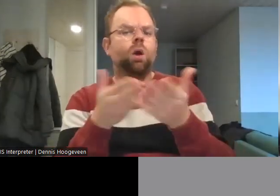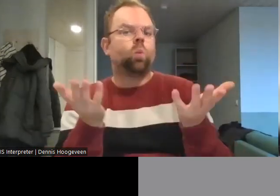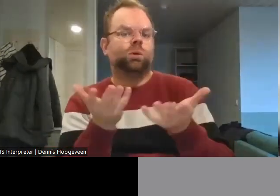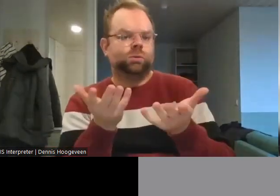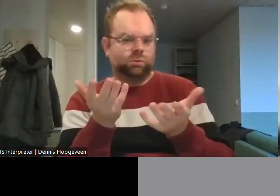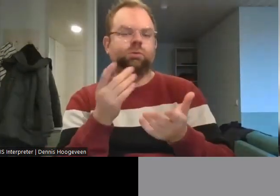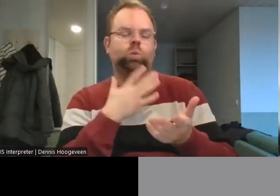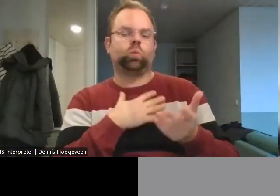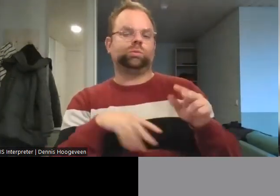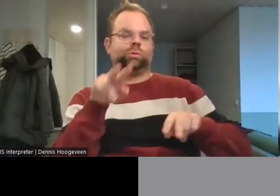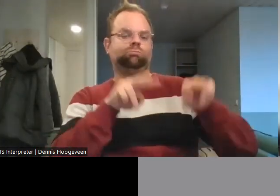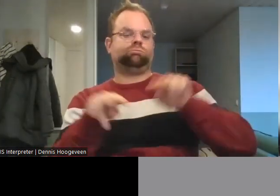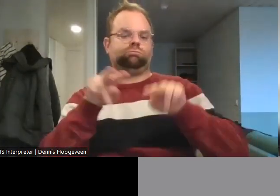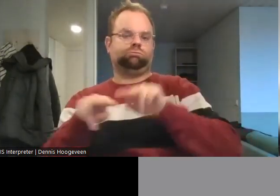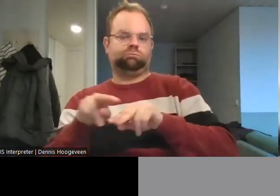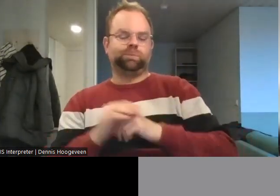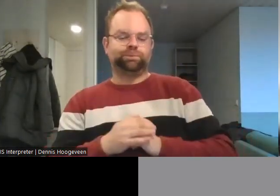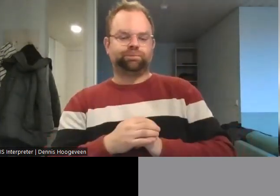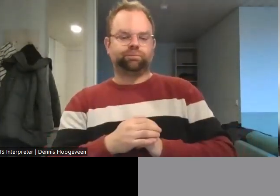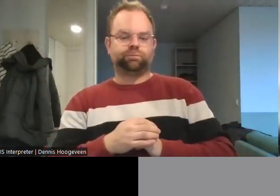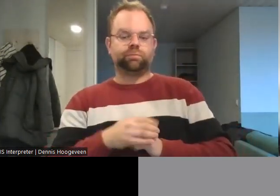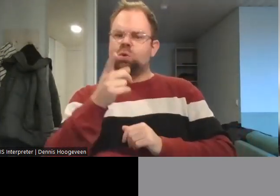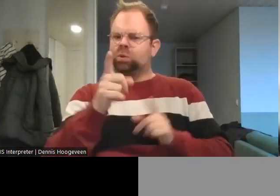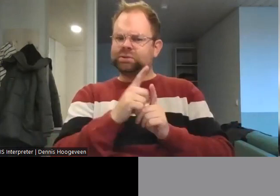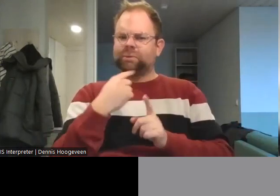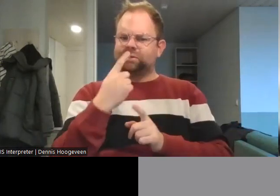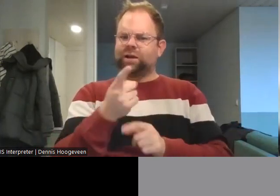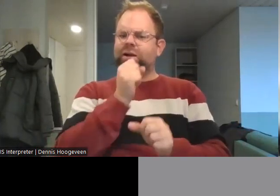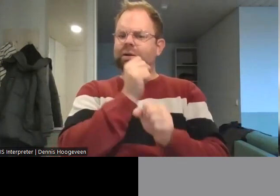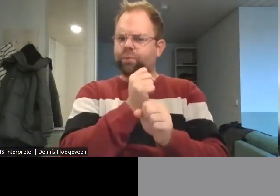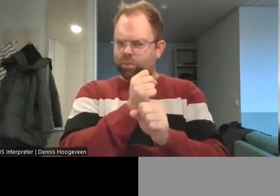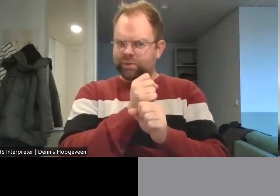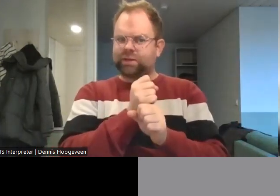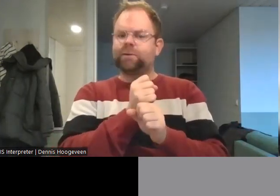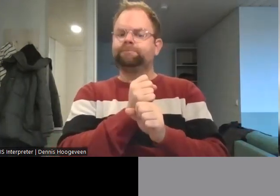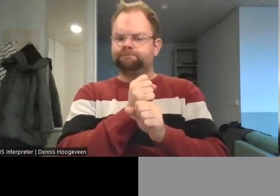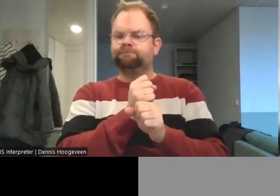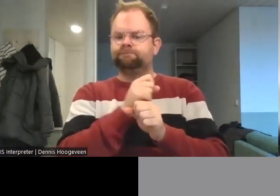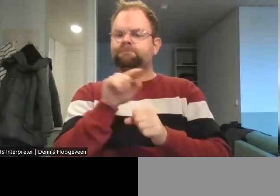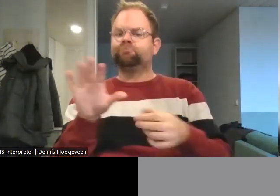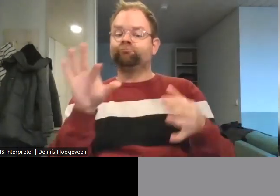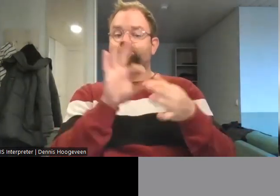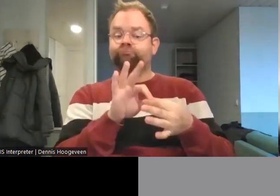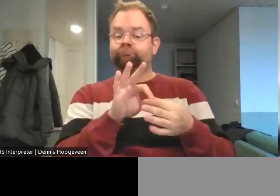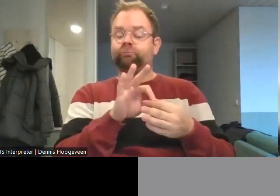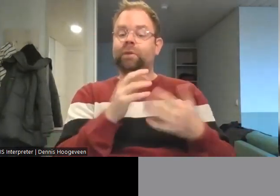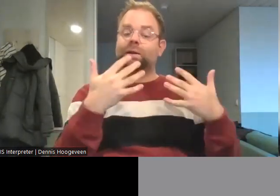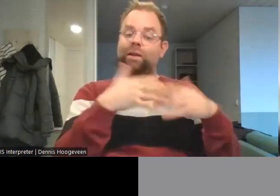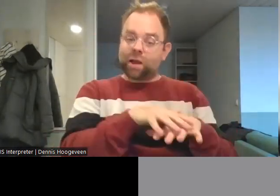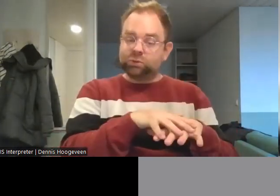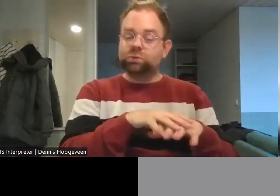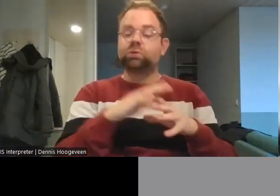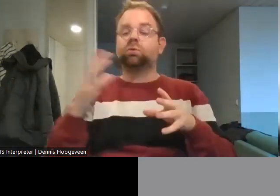est un autre domaine lié à l'intégration, à l'inclusion, qui